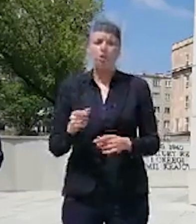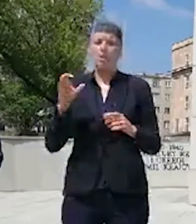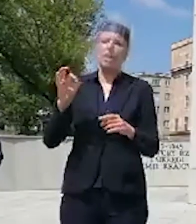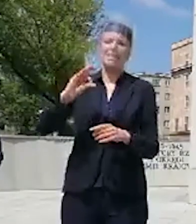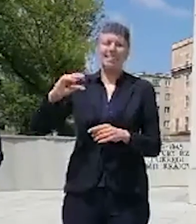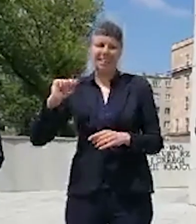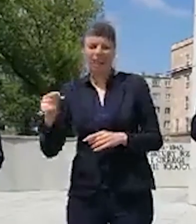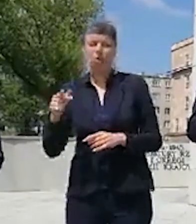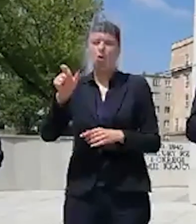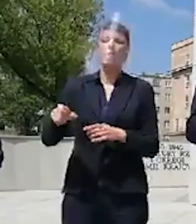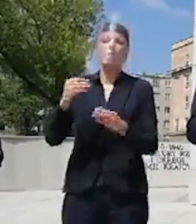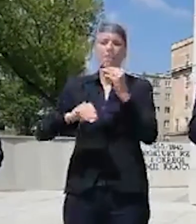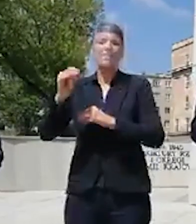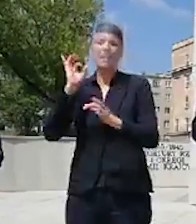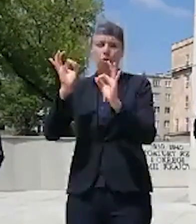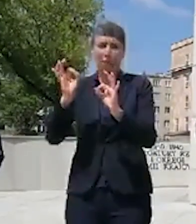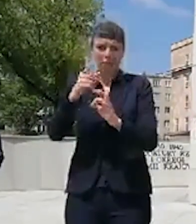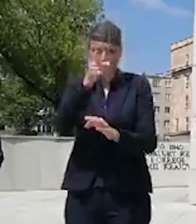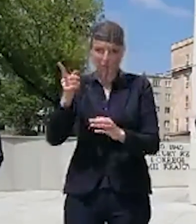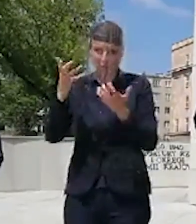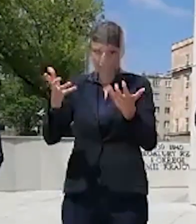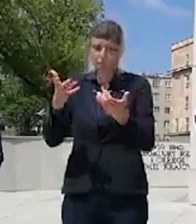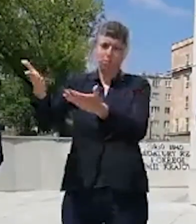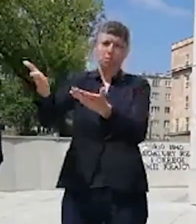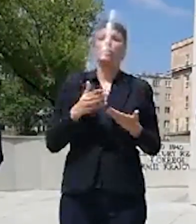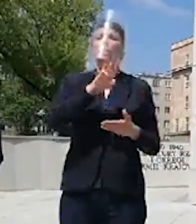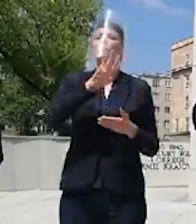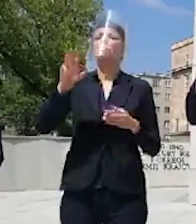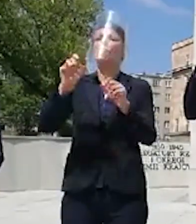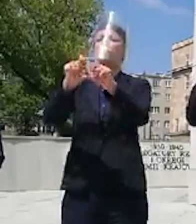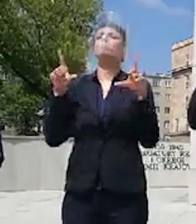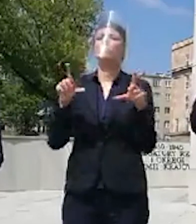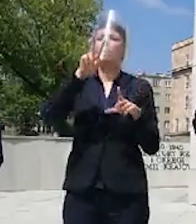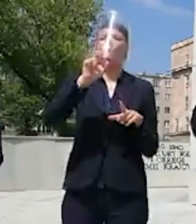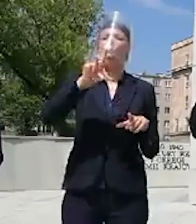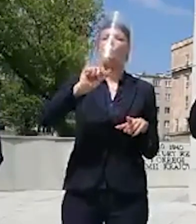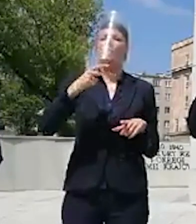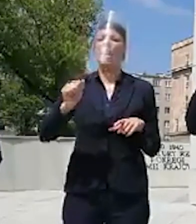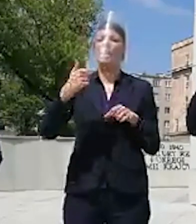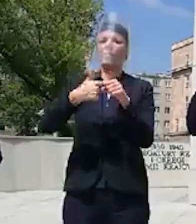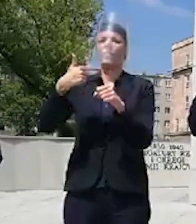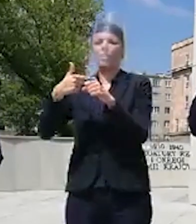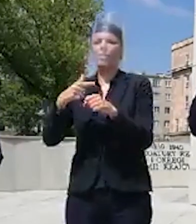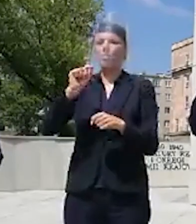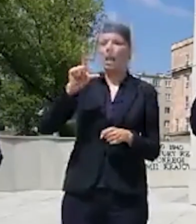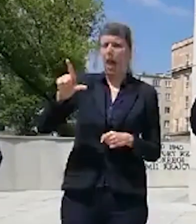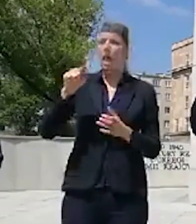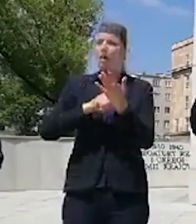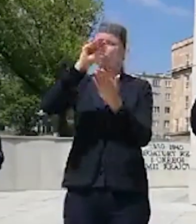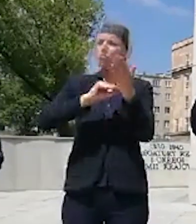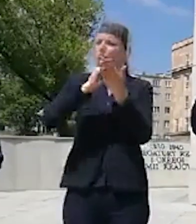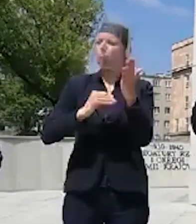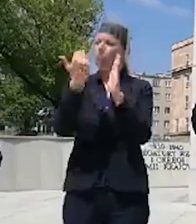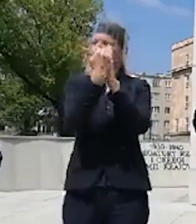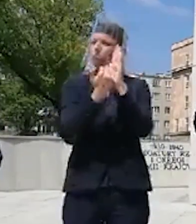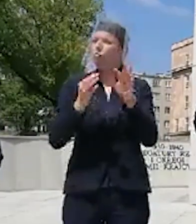zapraszam na stronę hołownia2020.pl. Tam jest precyzyjnie wyłożone, jakie jest minimum ustawowe i prawne do